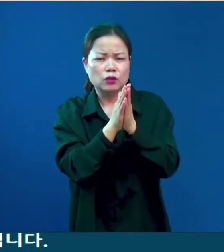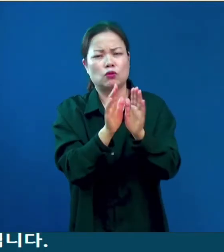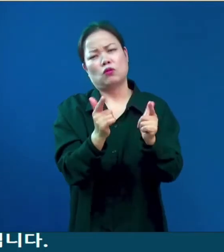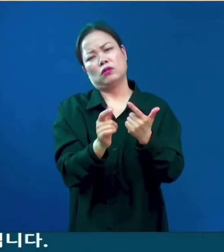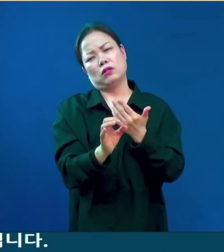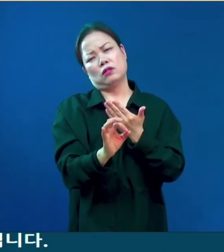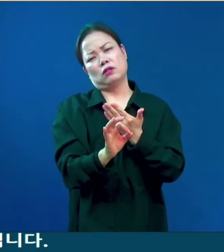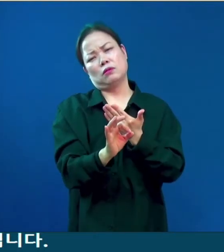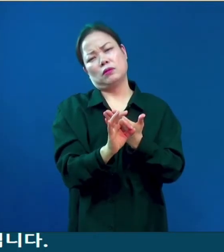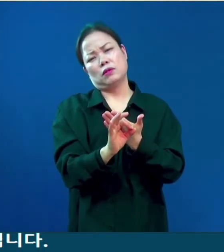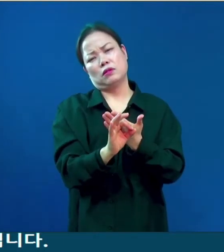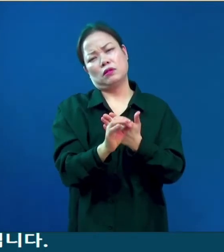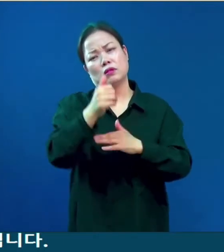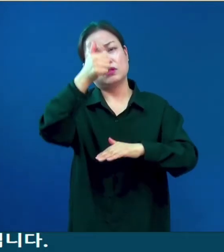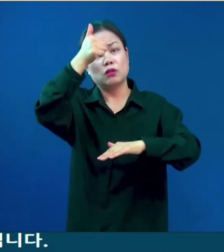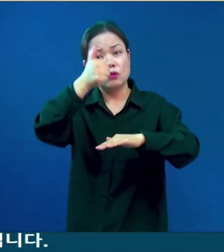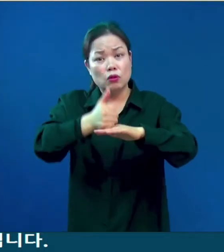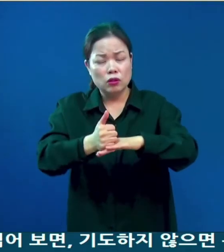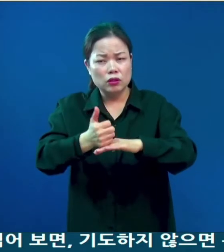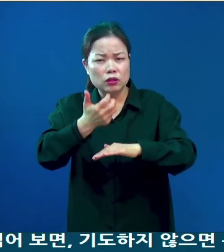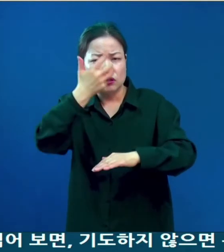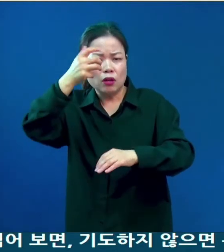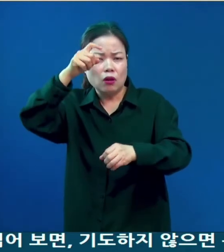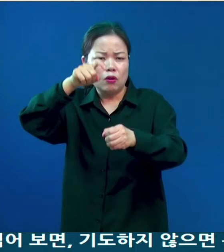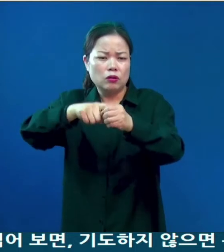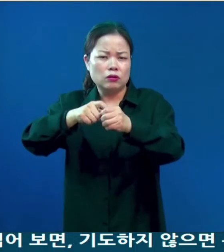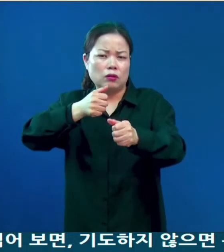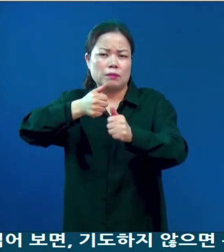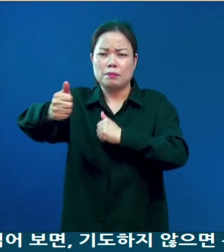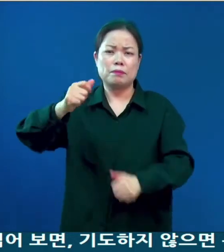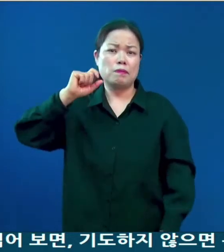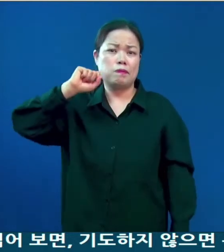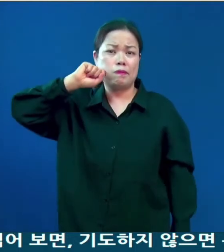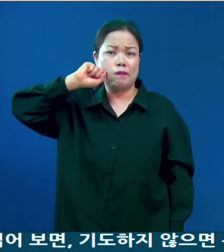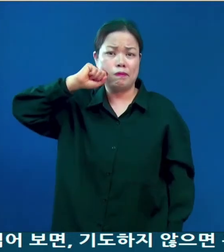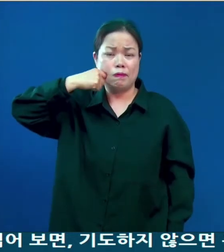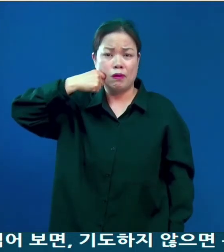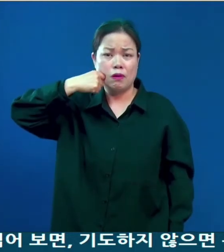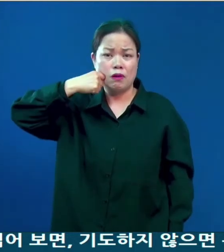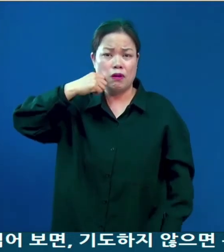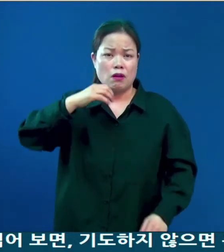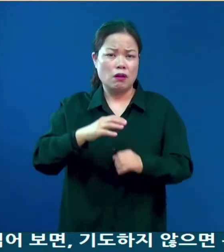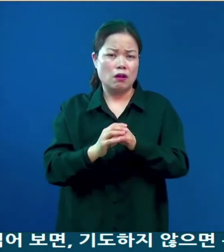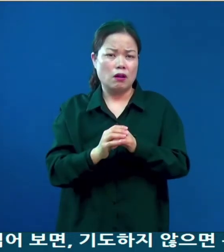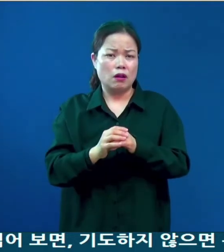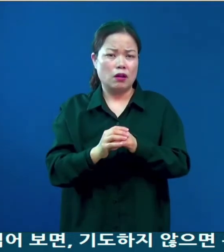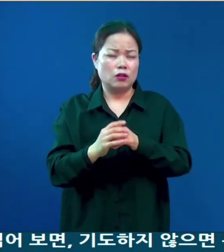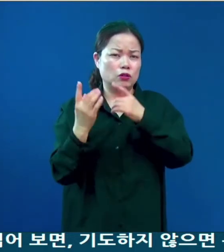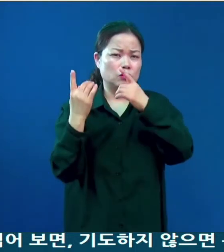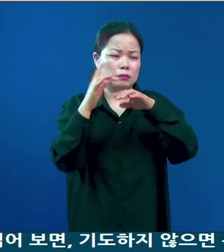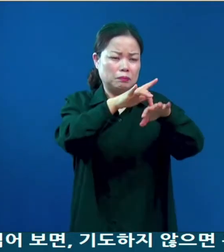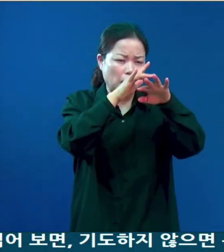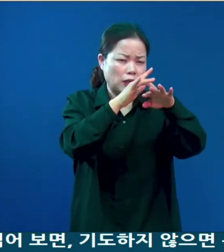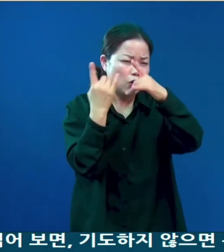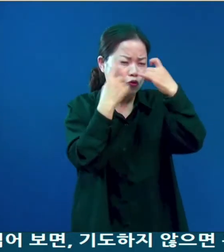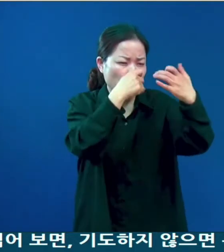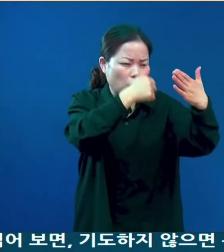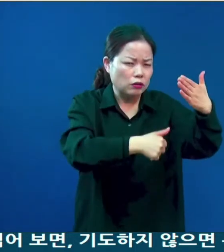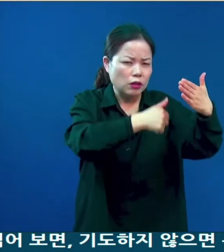않으면 결국은 영적 전쟁을 힘있게 감당하지 못하고 마귀가 펴놓은 여러 가지 함정에 쉽게 빠지는